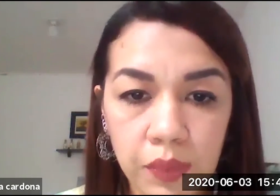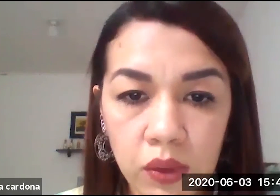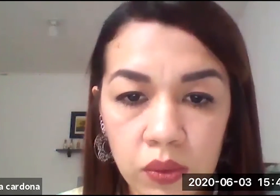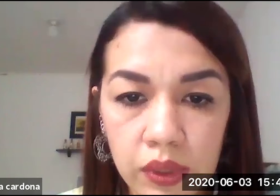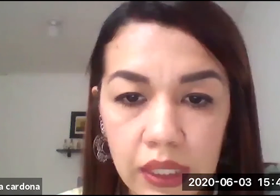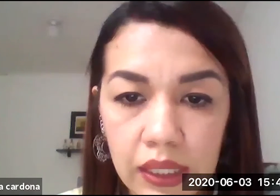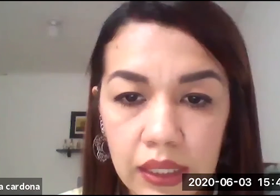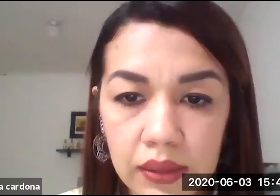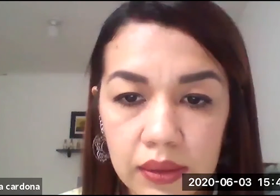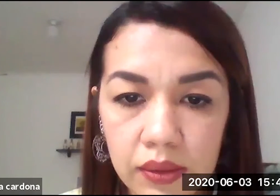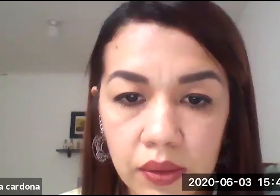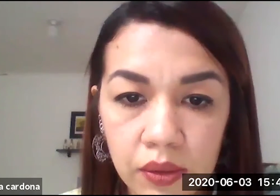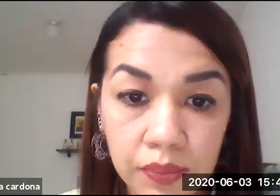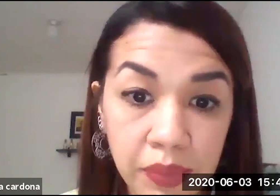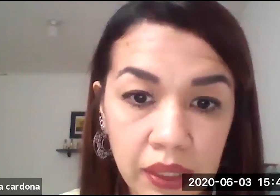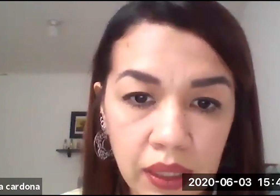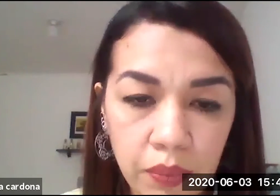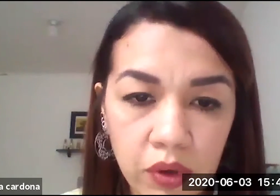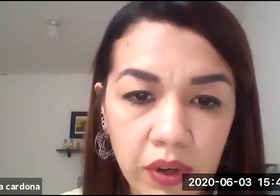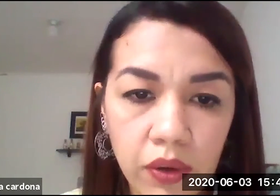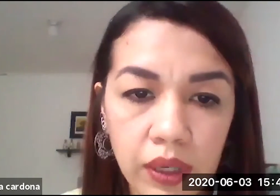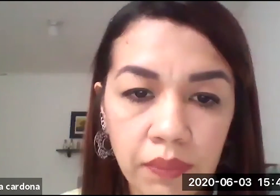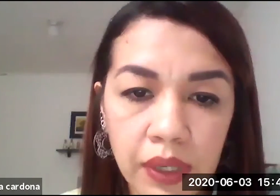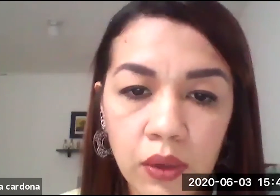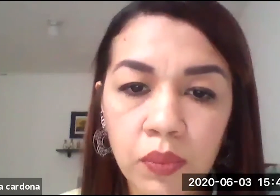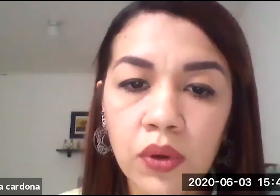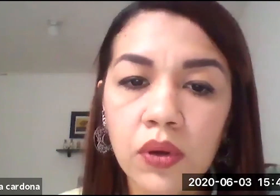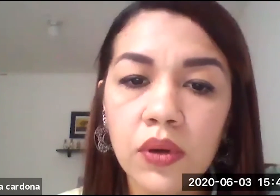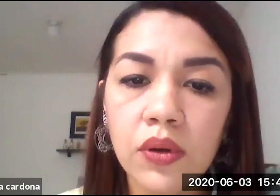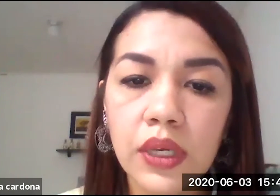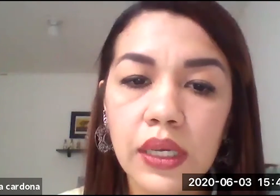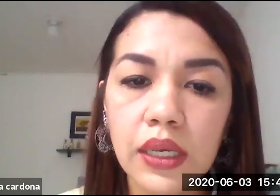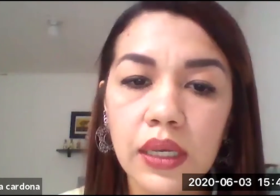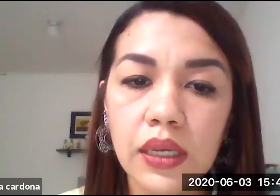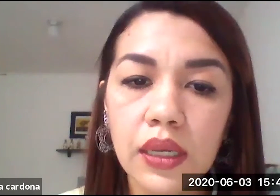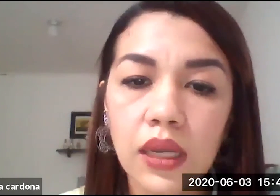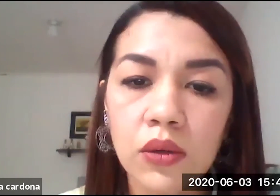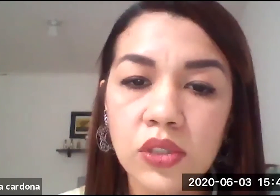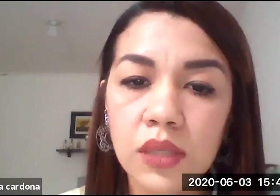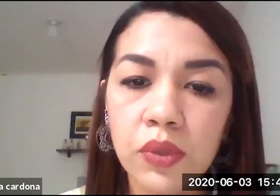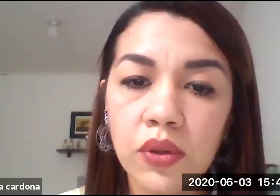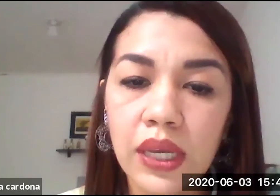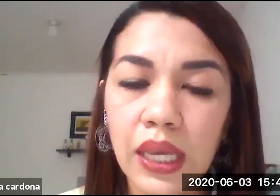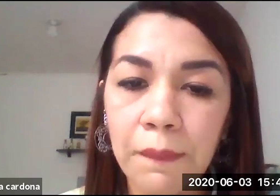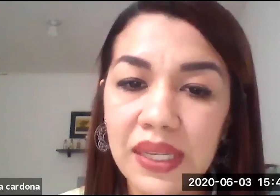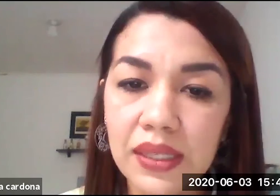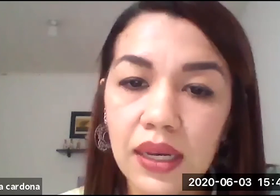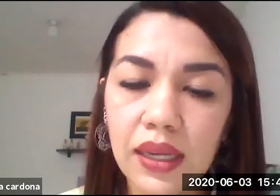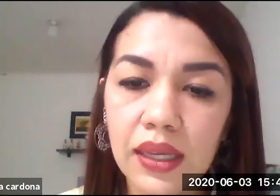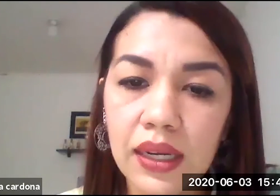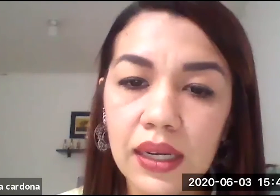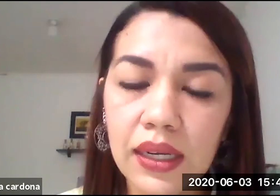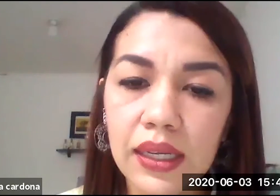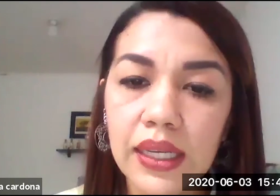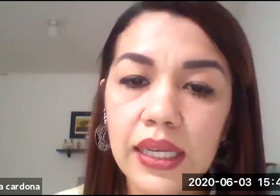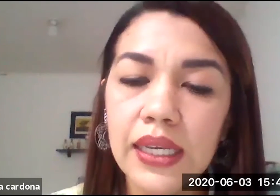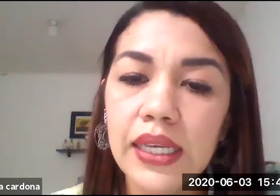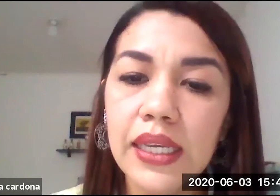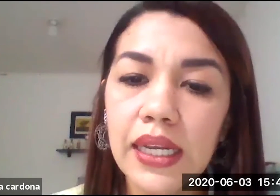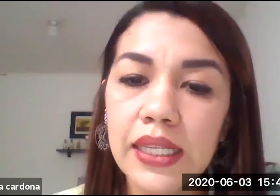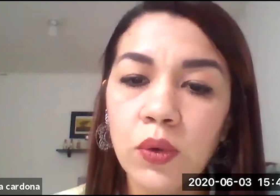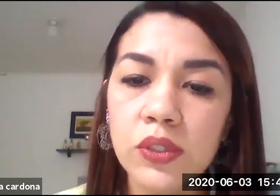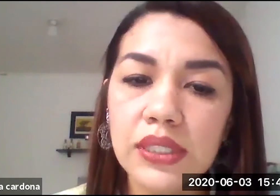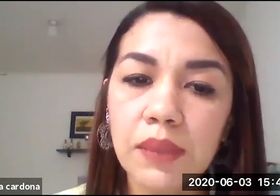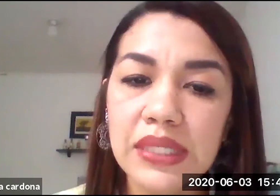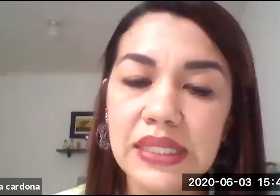Bueno, nos pregunta, o piden que por favor amplíe un poco el concepto de empatía radical